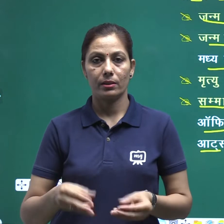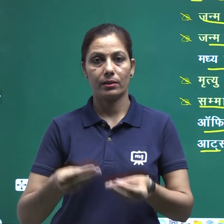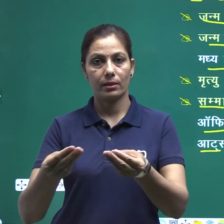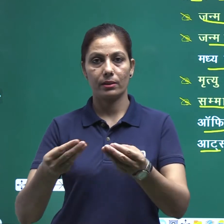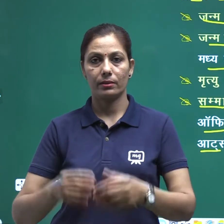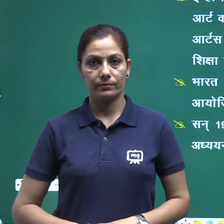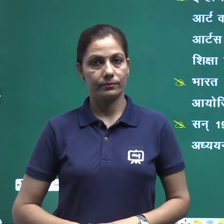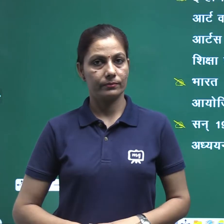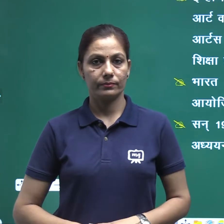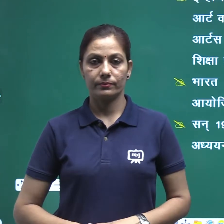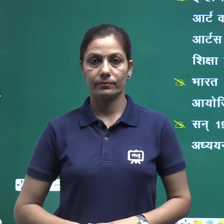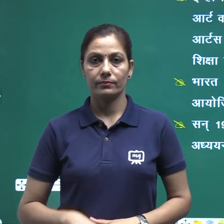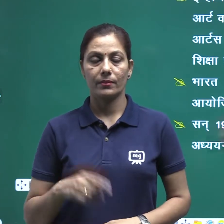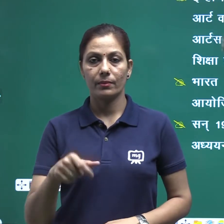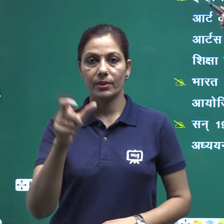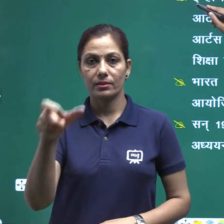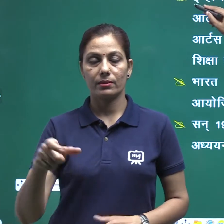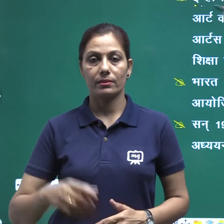हुआ। इन्होंने